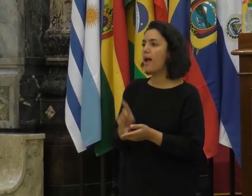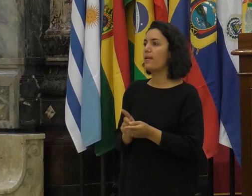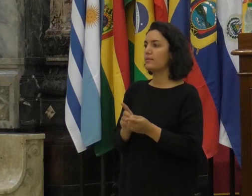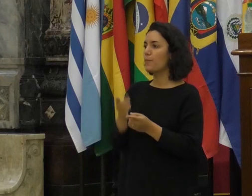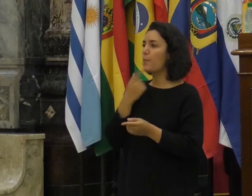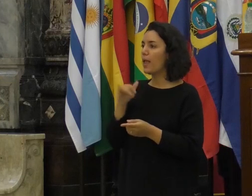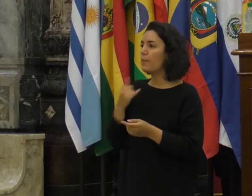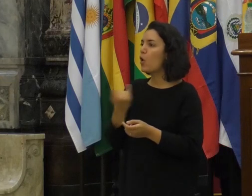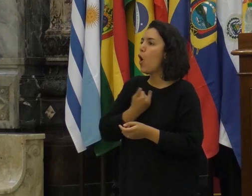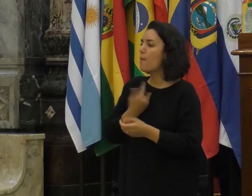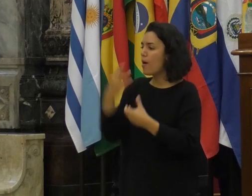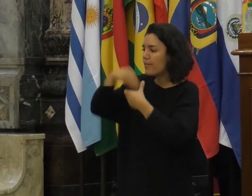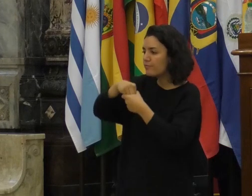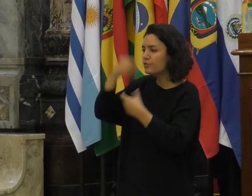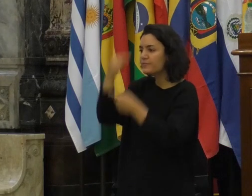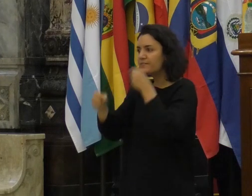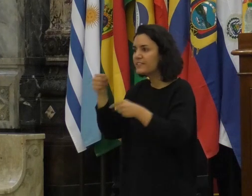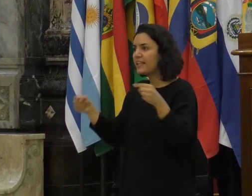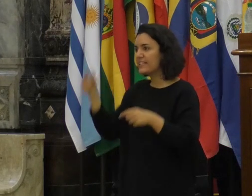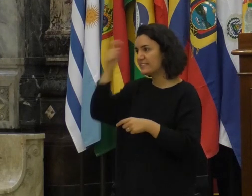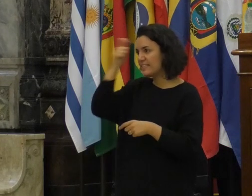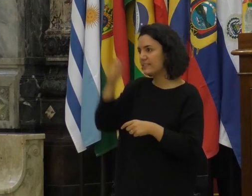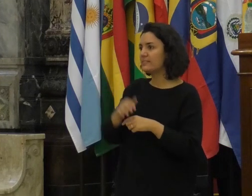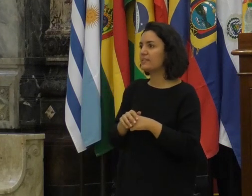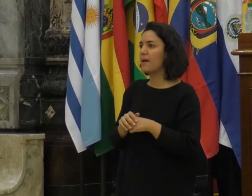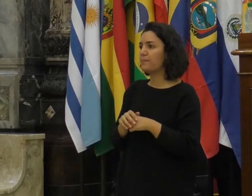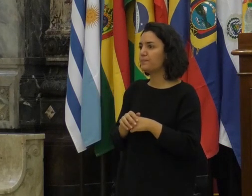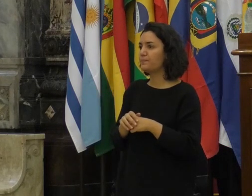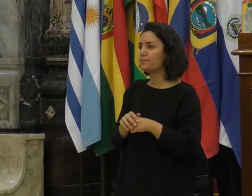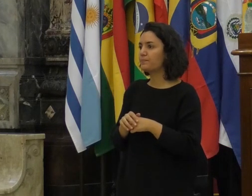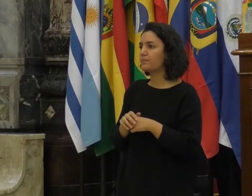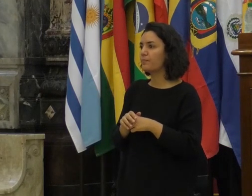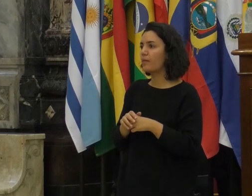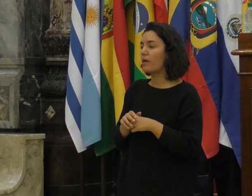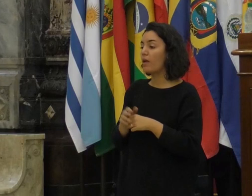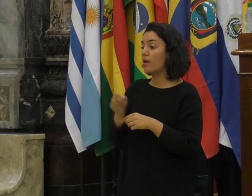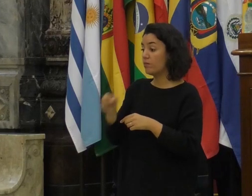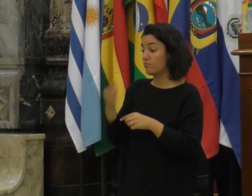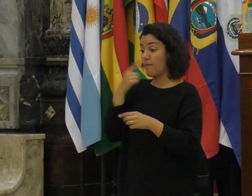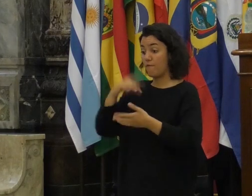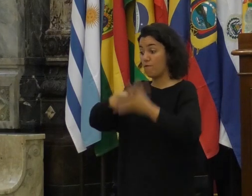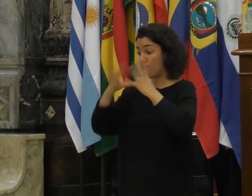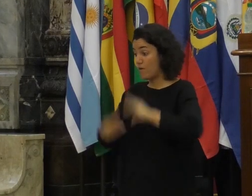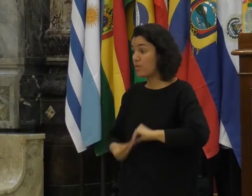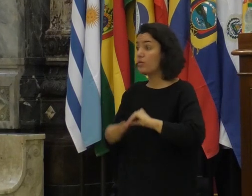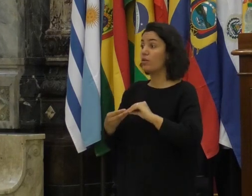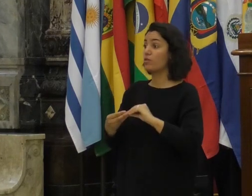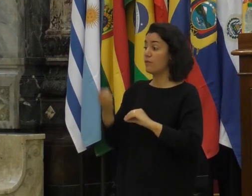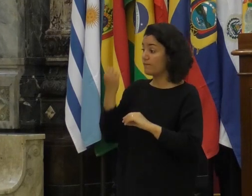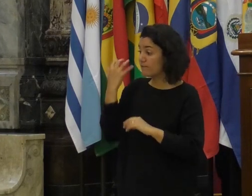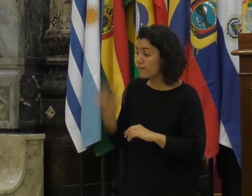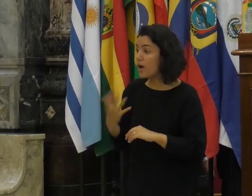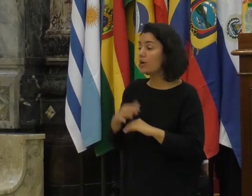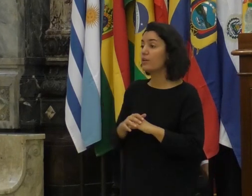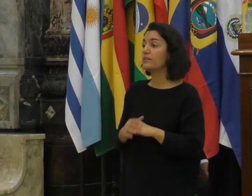de la ciencia, sus condicionamientos y alcances, su movimiento, sus métodos, sus valores y